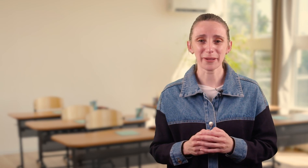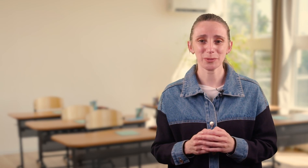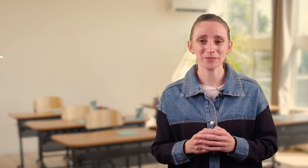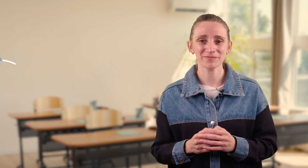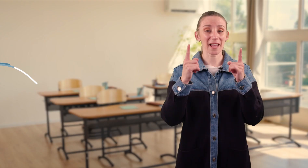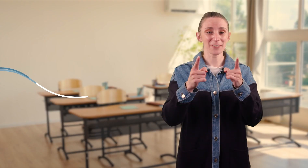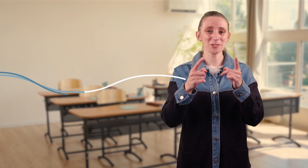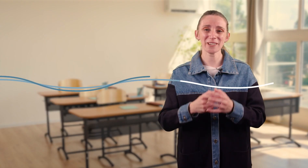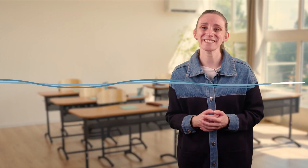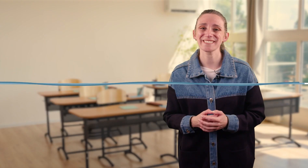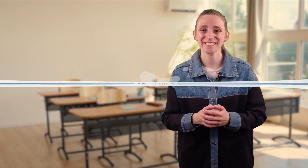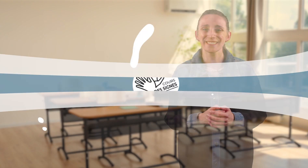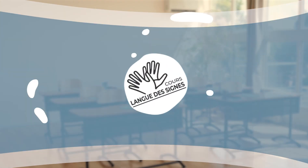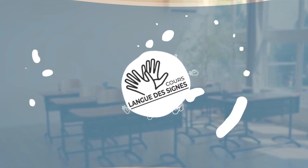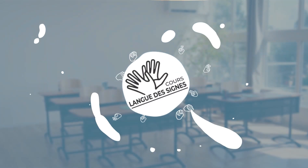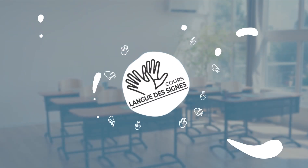étape. À vous de jouer!